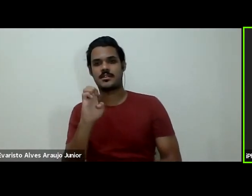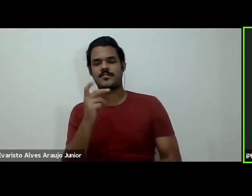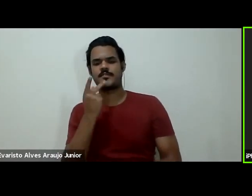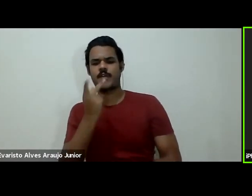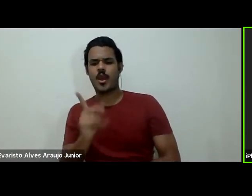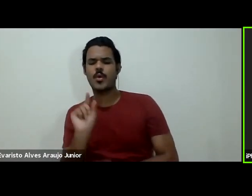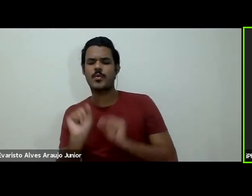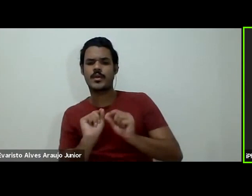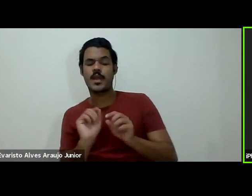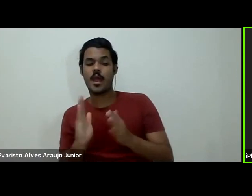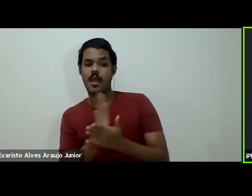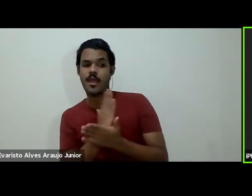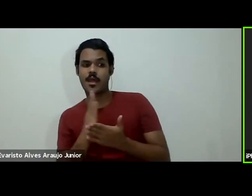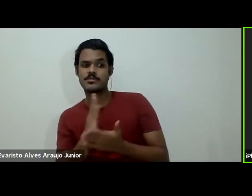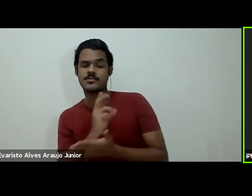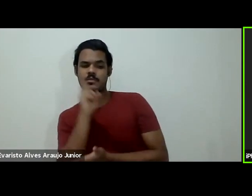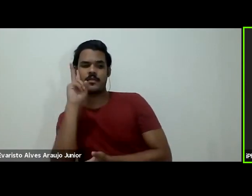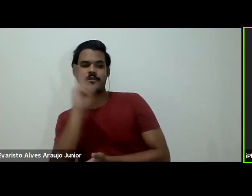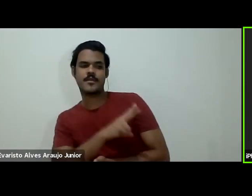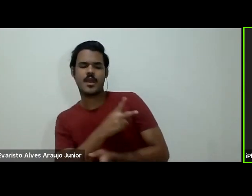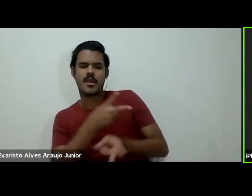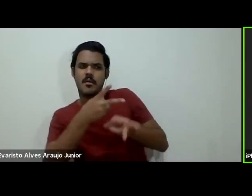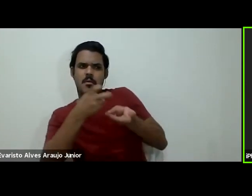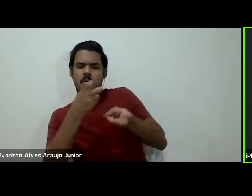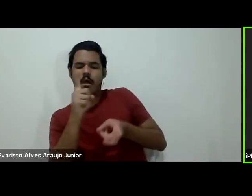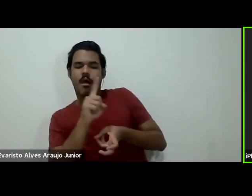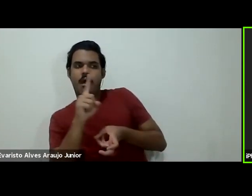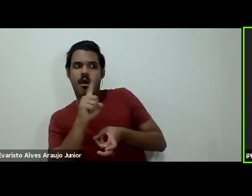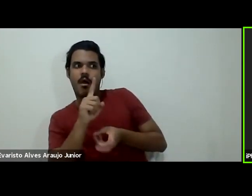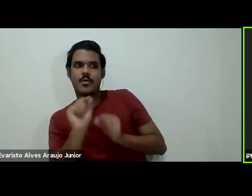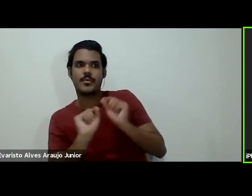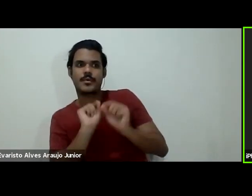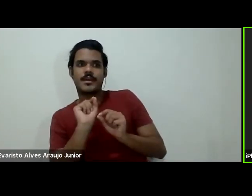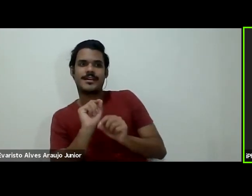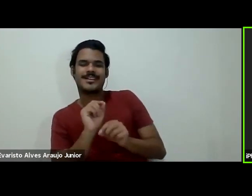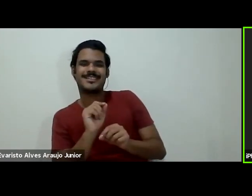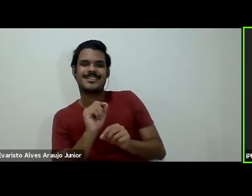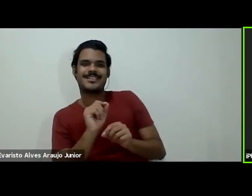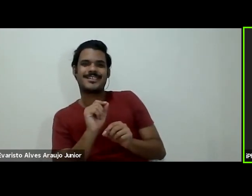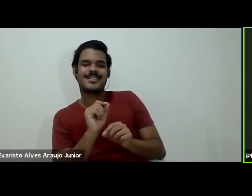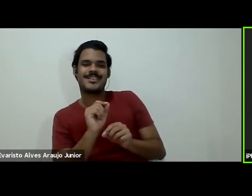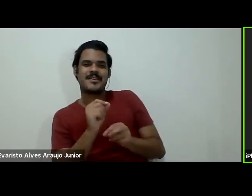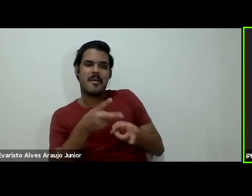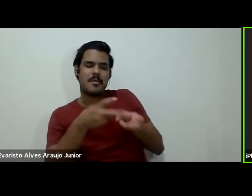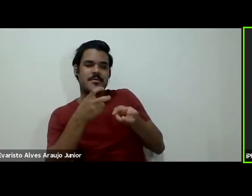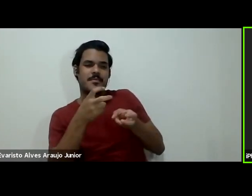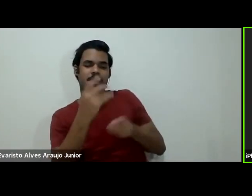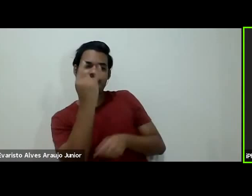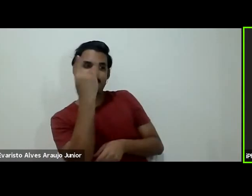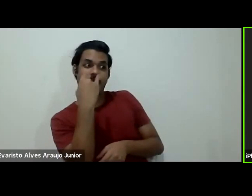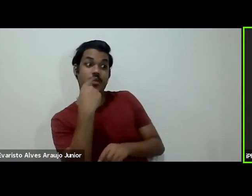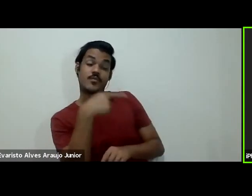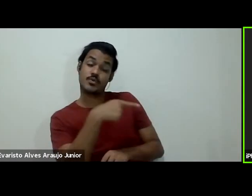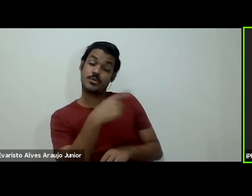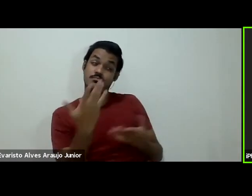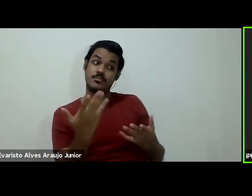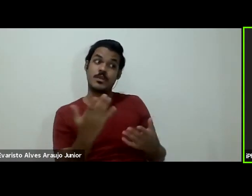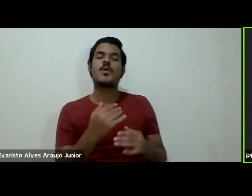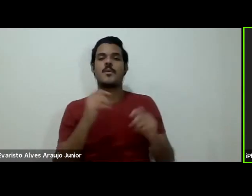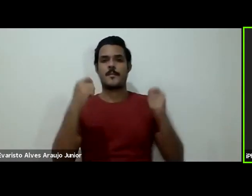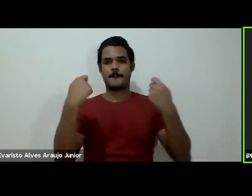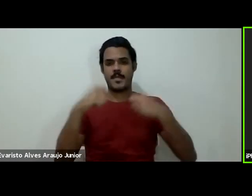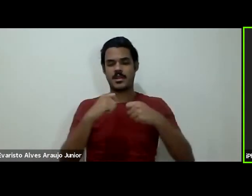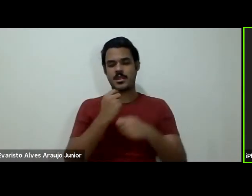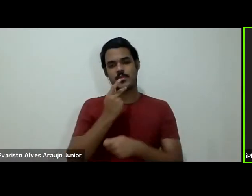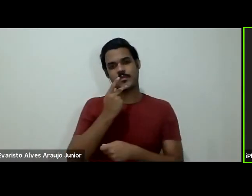às vezes, só pelo olhar, quem está na assistência pode não perceber que eu sou uma pessoa cega. Então, vai essa